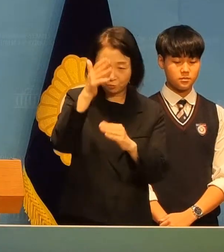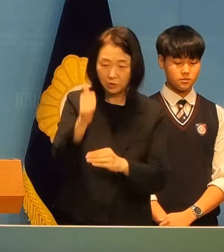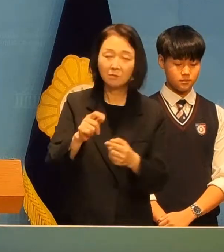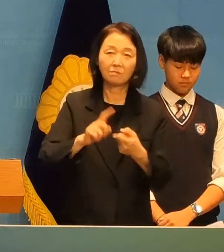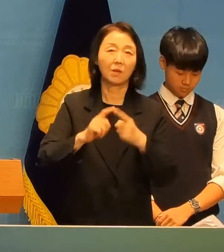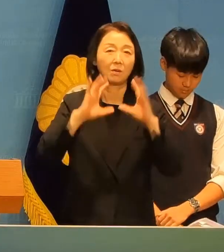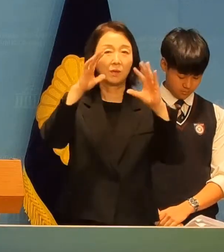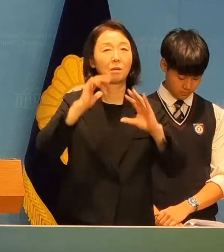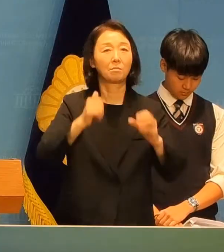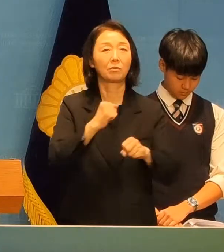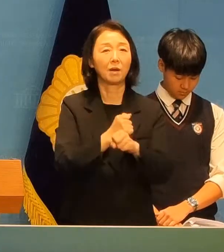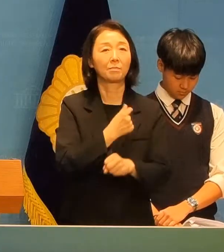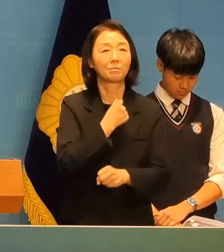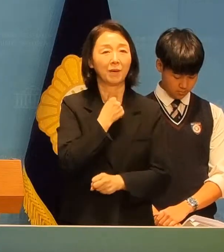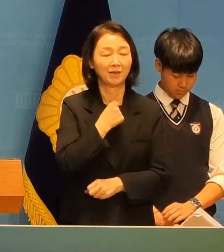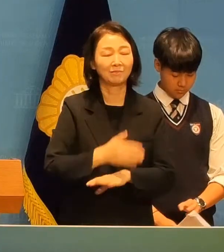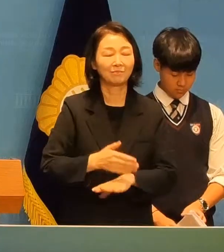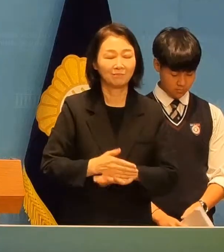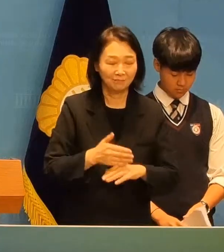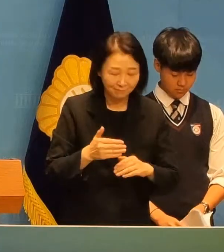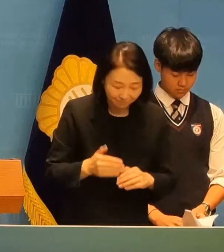만들어 가겠습니다. 감사합니다.